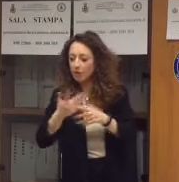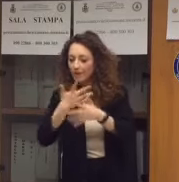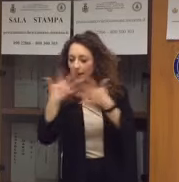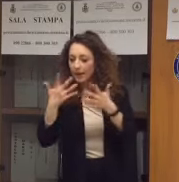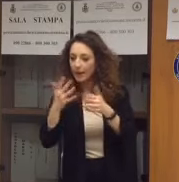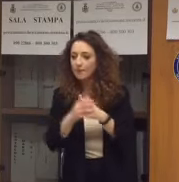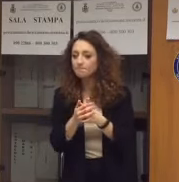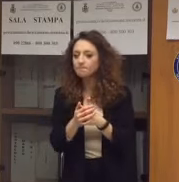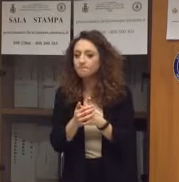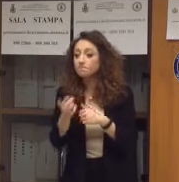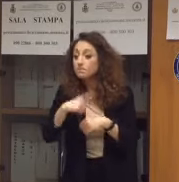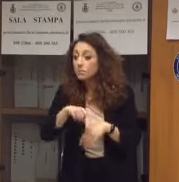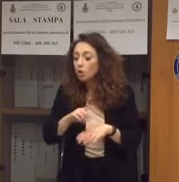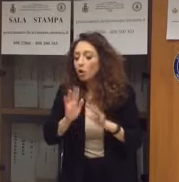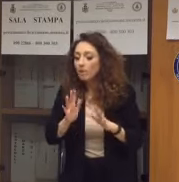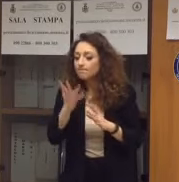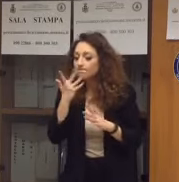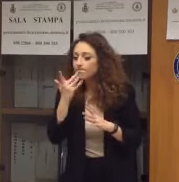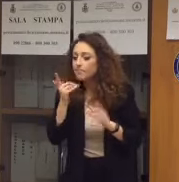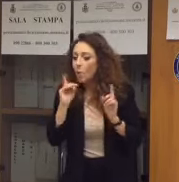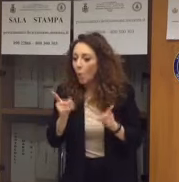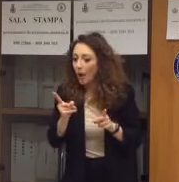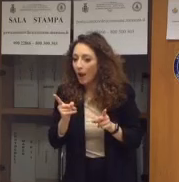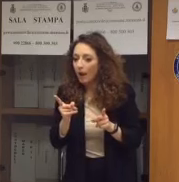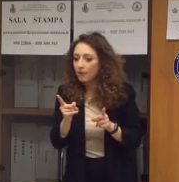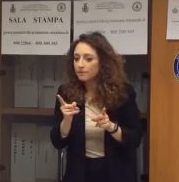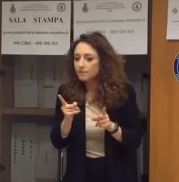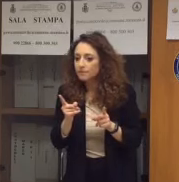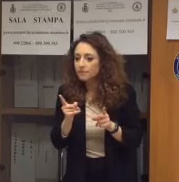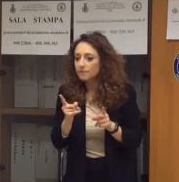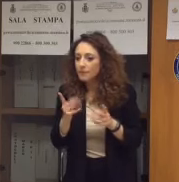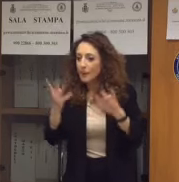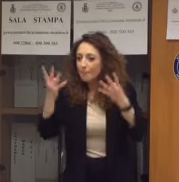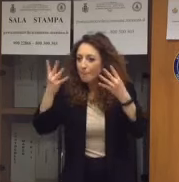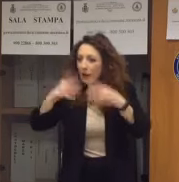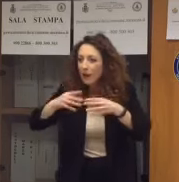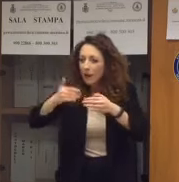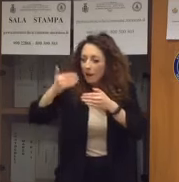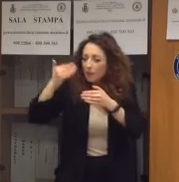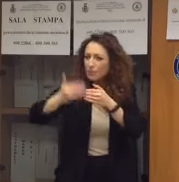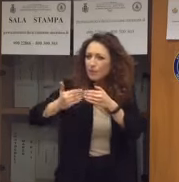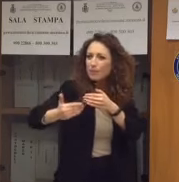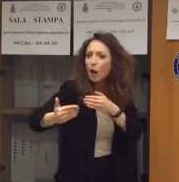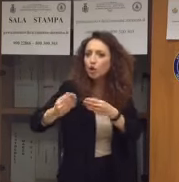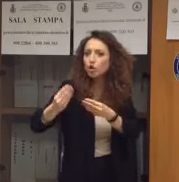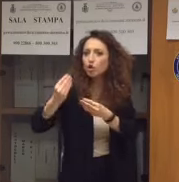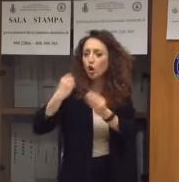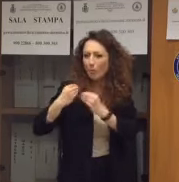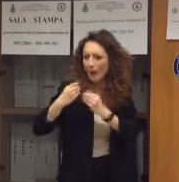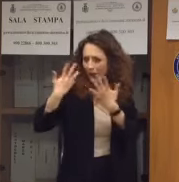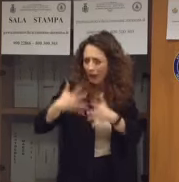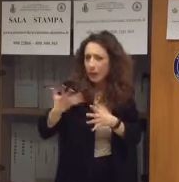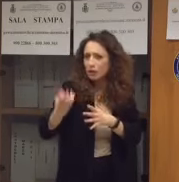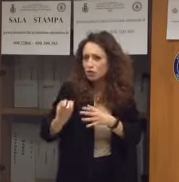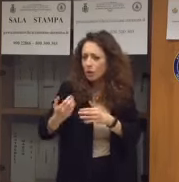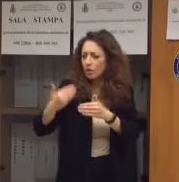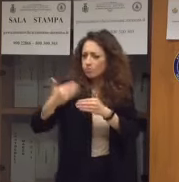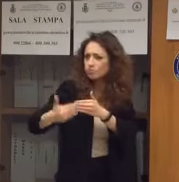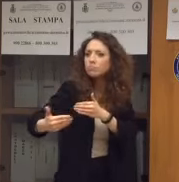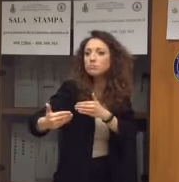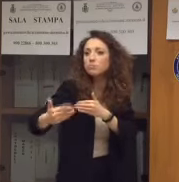vorremmo accelerare alcuni meccanismi in maniera tale anche che ci sia una maggiore fluidità della domanda, e stiamo facendo anche